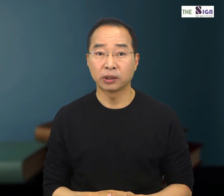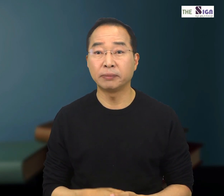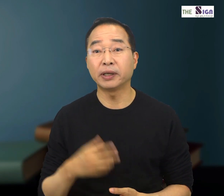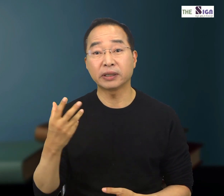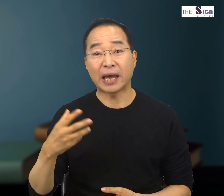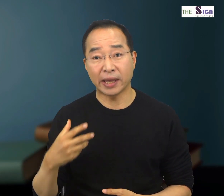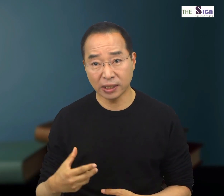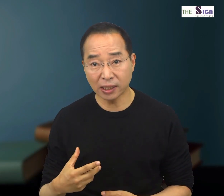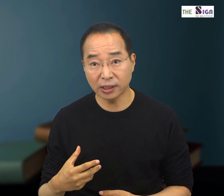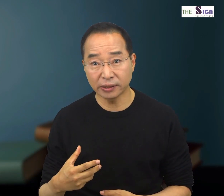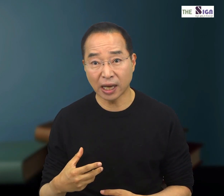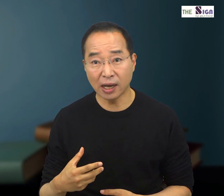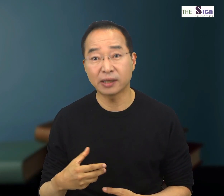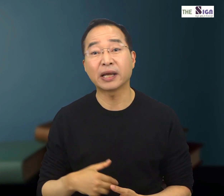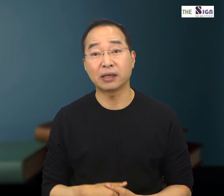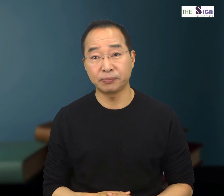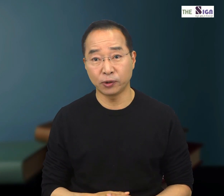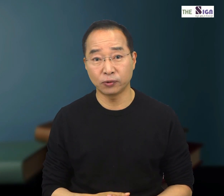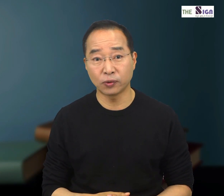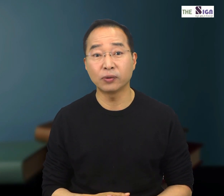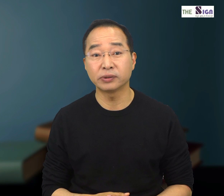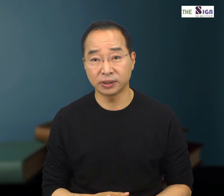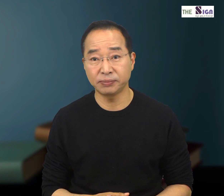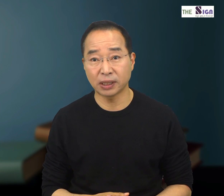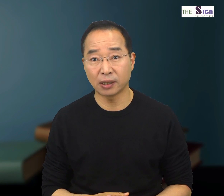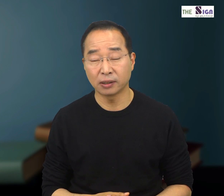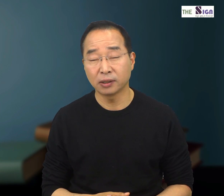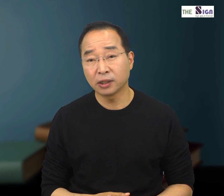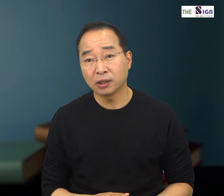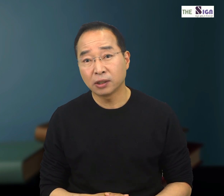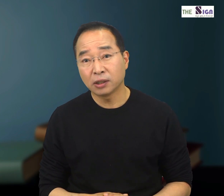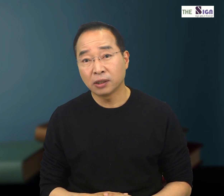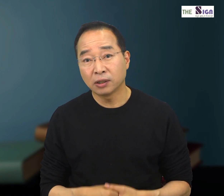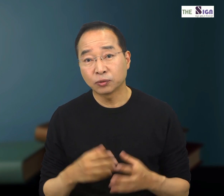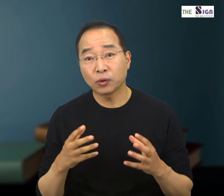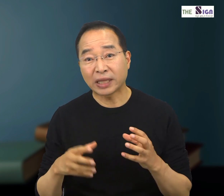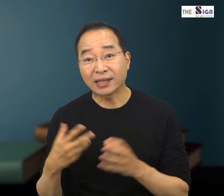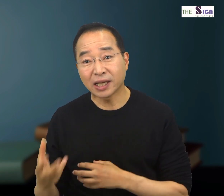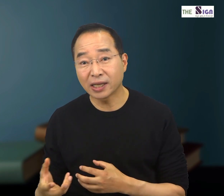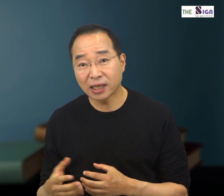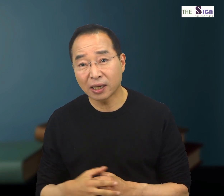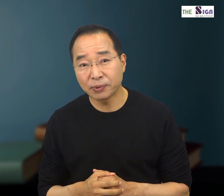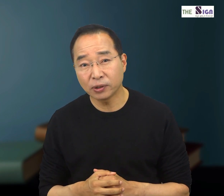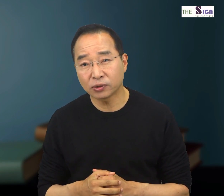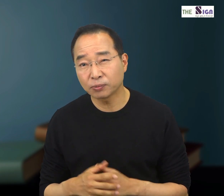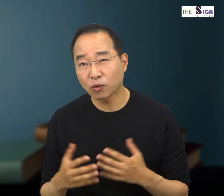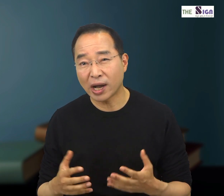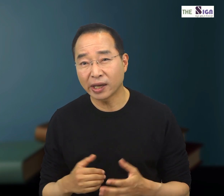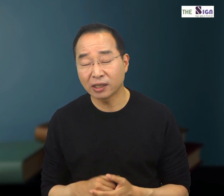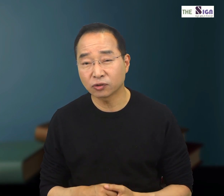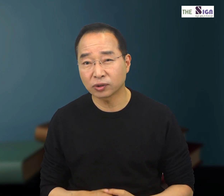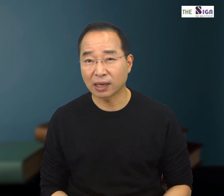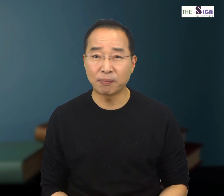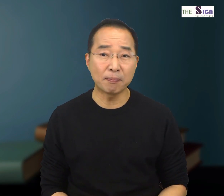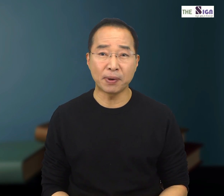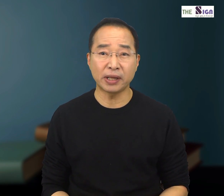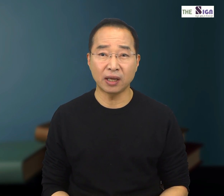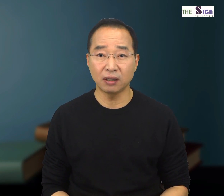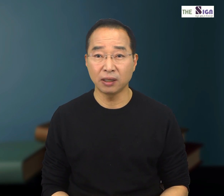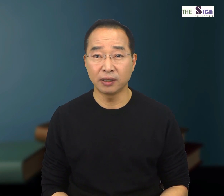그러면 나에 해당된다 라는 표현도 씁니다. 또 당당하다라는 표현이 좀 더 과해가지고 잠깐 뻔뻔해